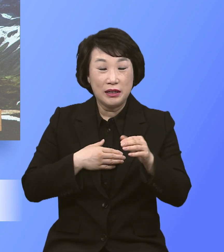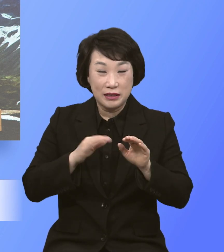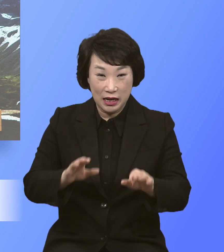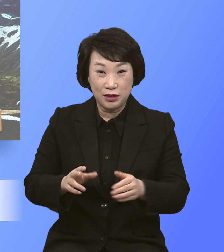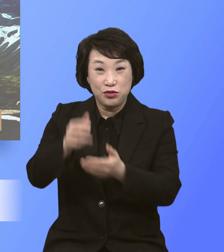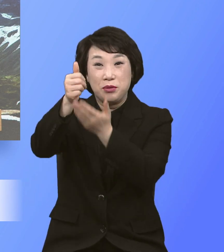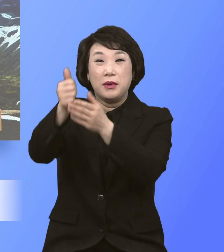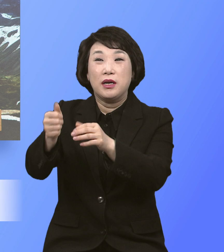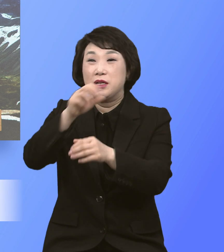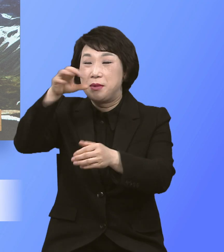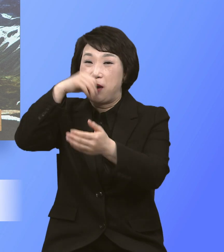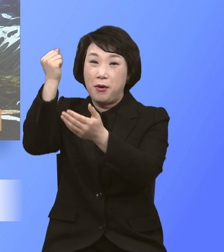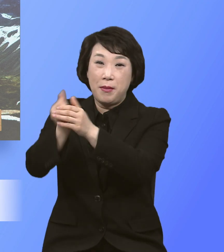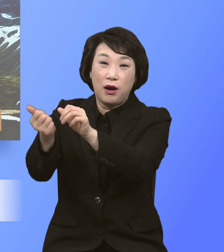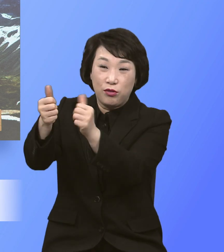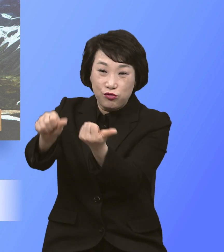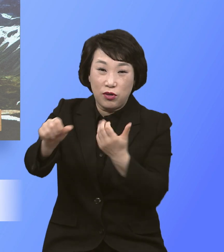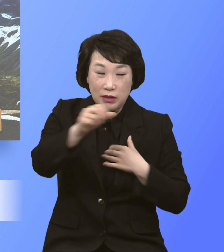나를 구원했으니